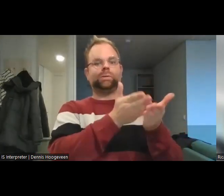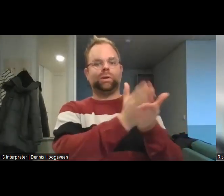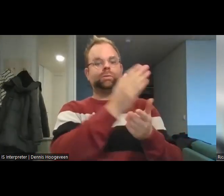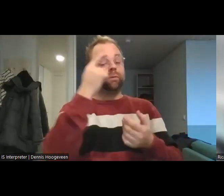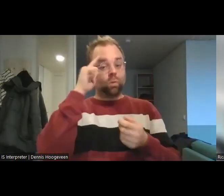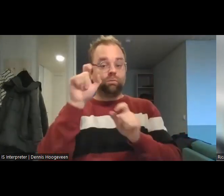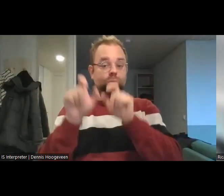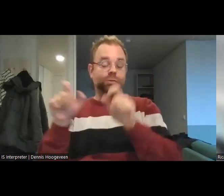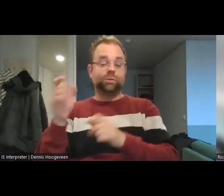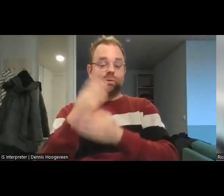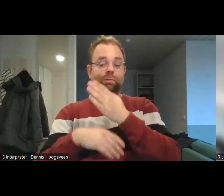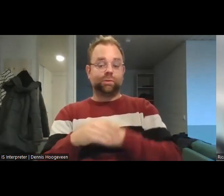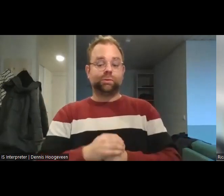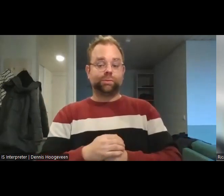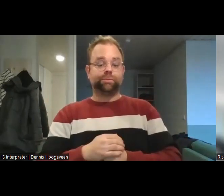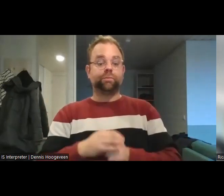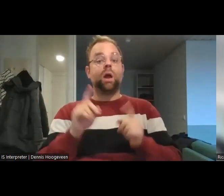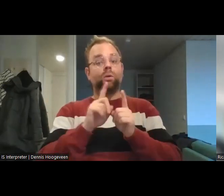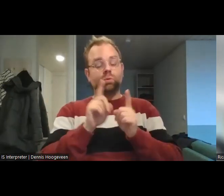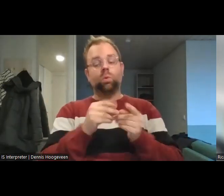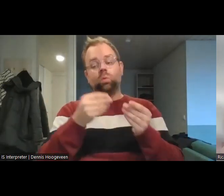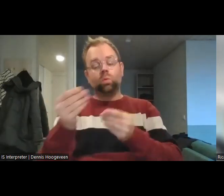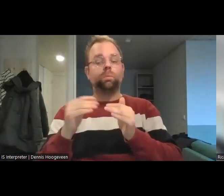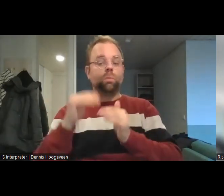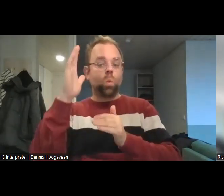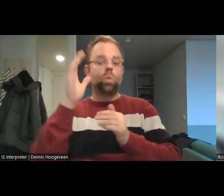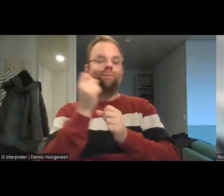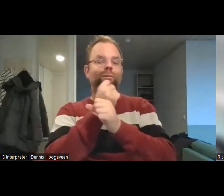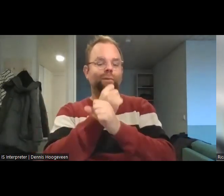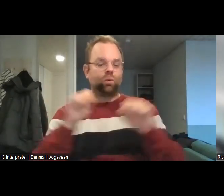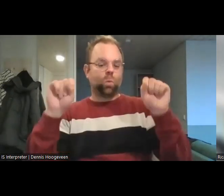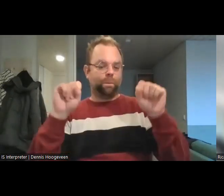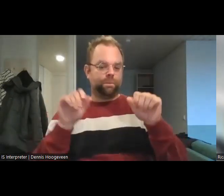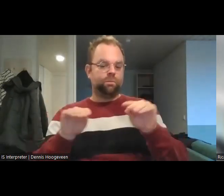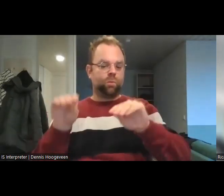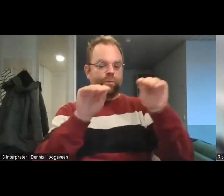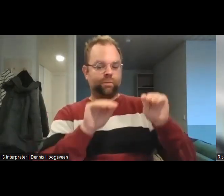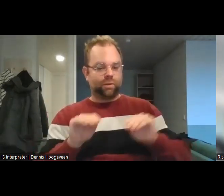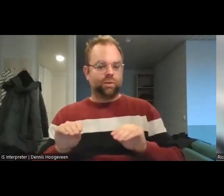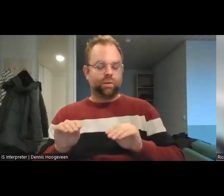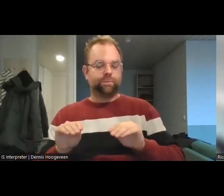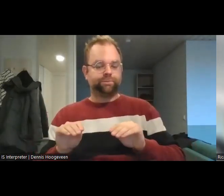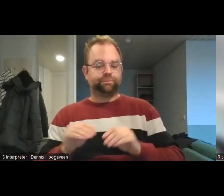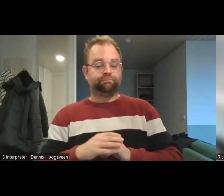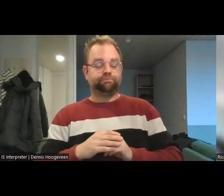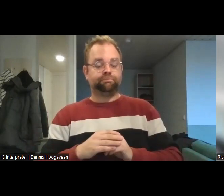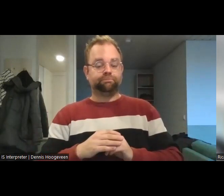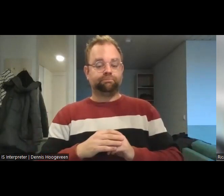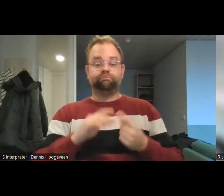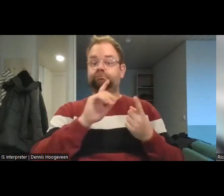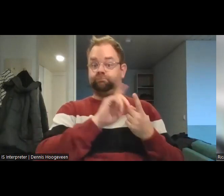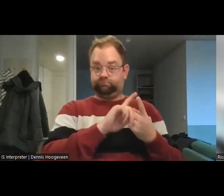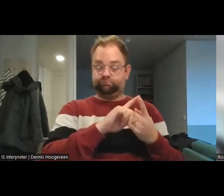et aussi la liberté de mouvement. Il y avait un autre